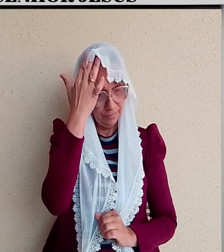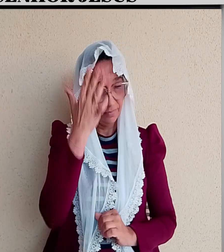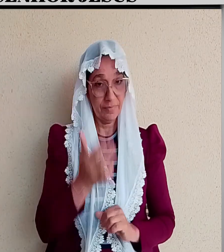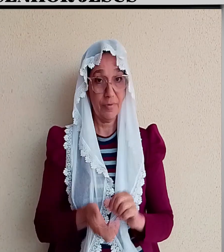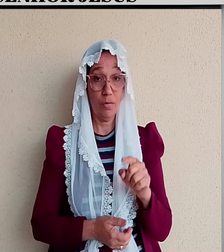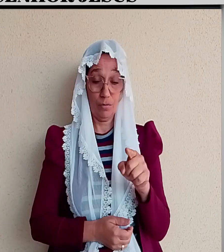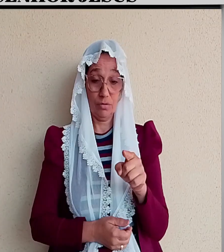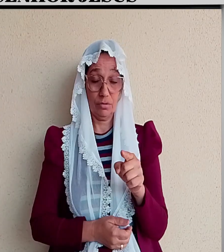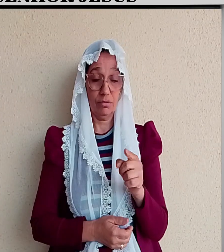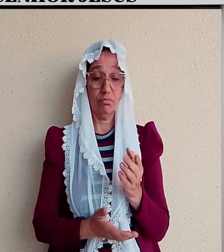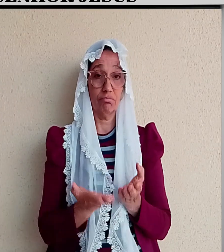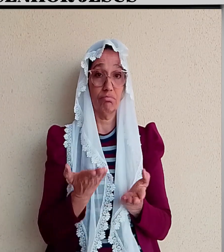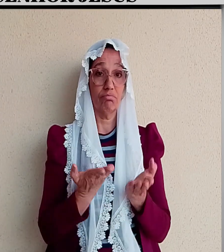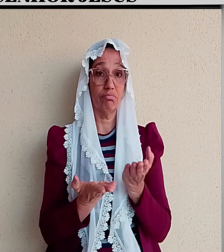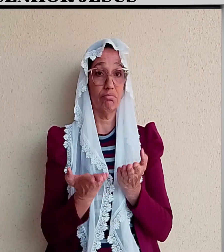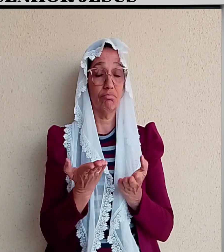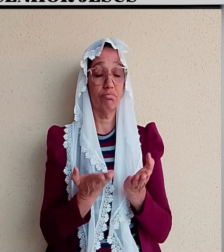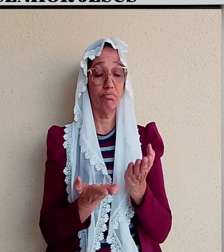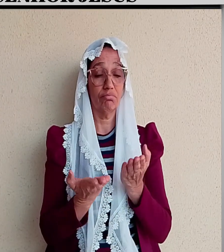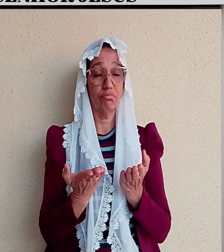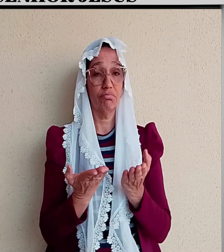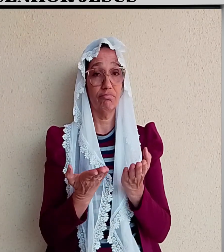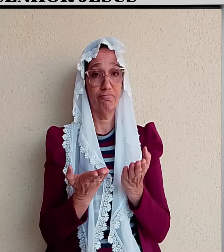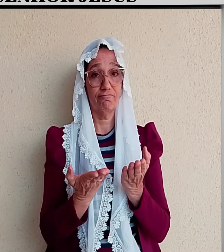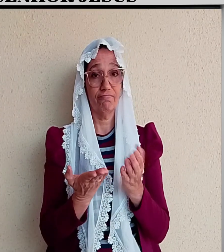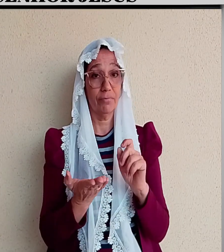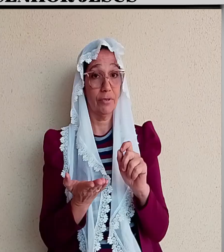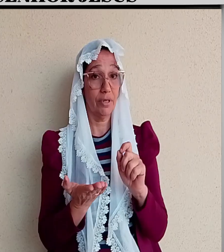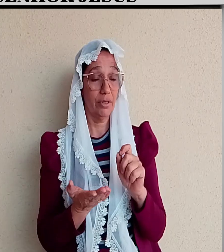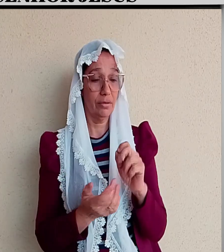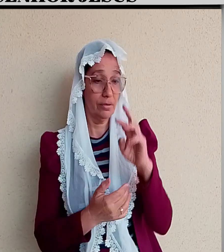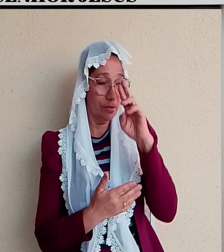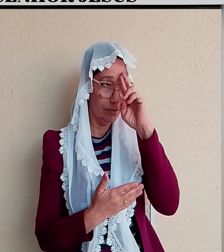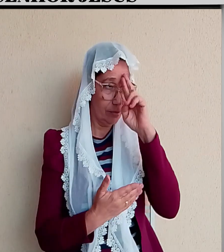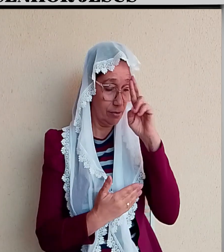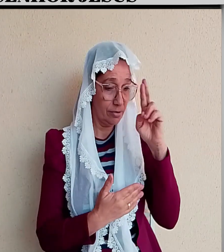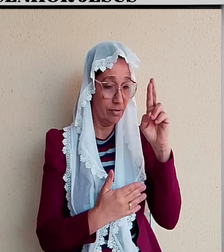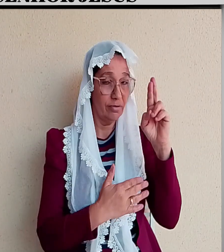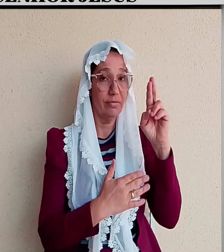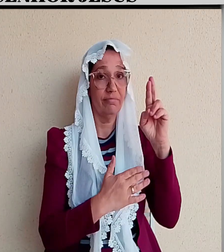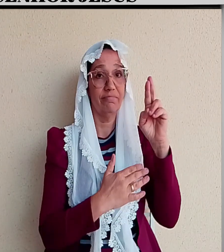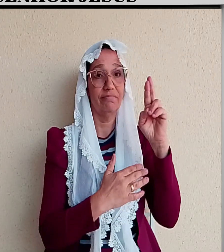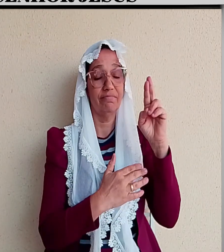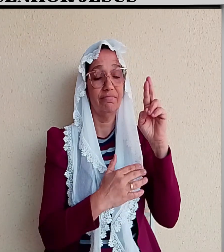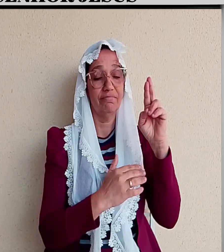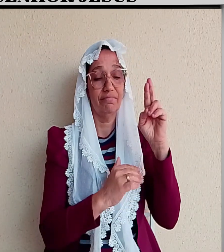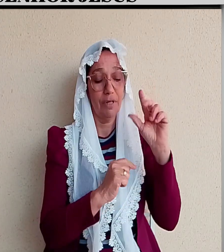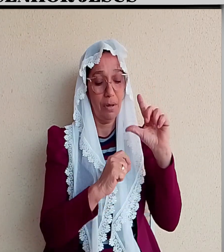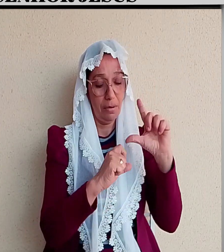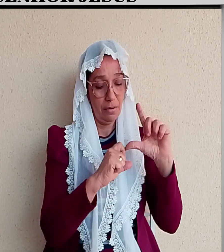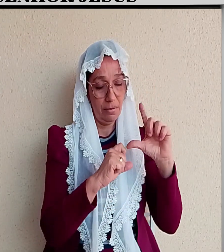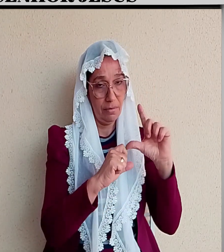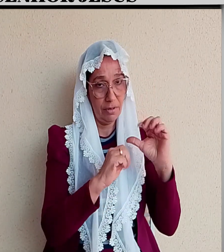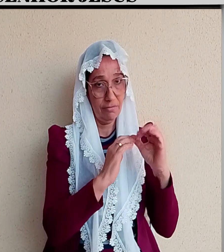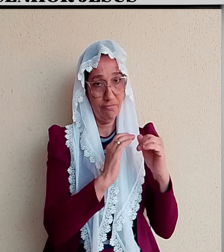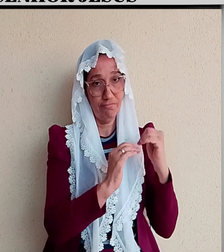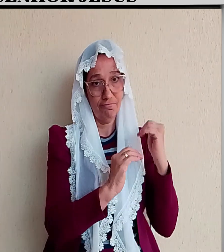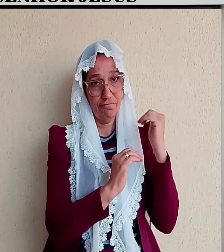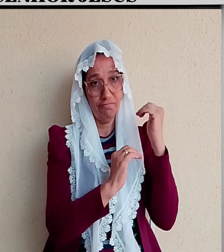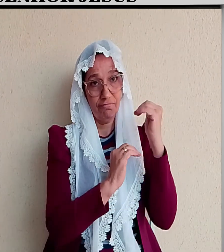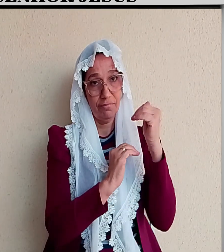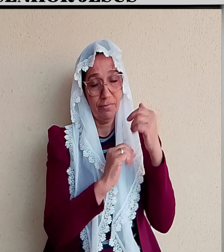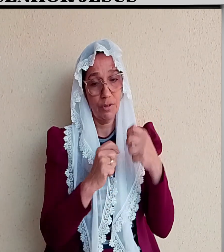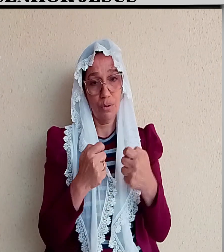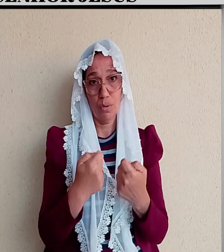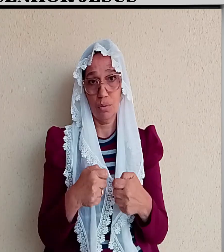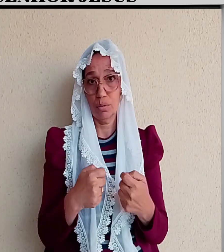Pai, Filho. Glória a Jesus. Não precisa ter medo ao final. Glória a Jesus. Você é discípulo. Está preparado alguém para dar um